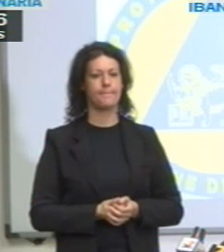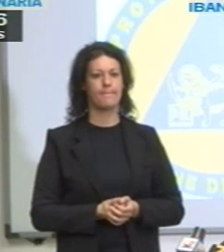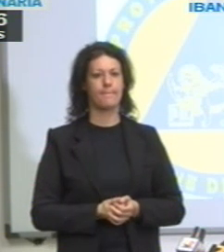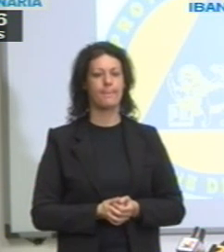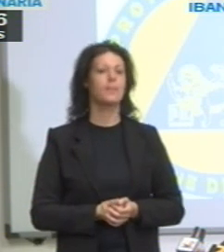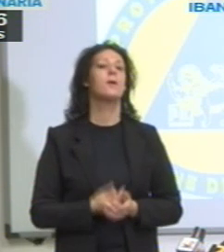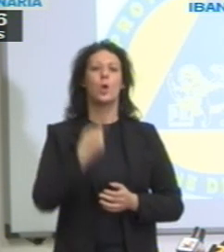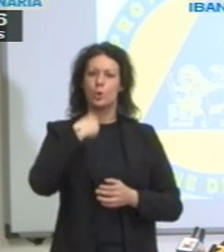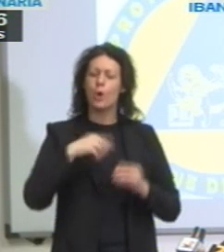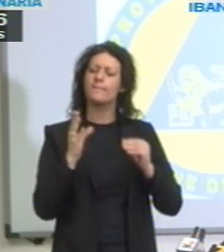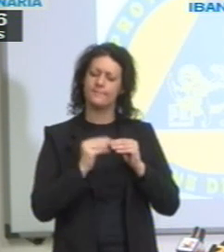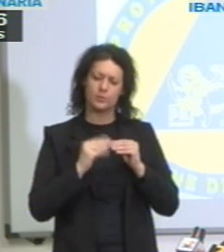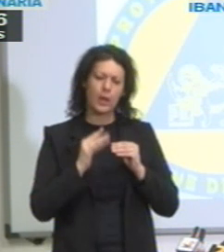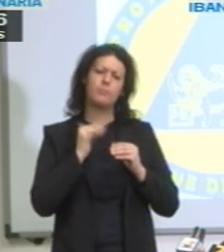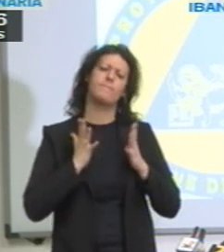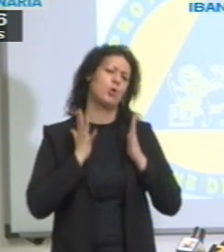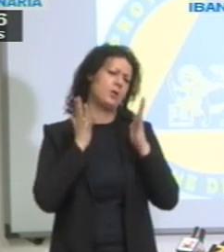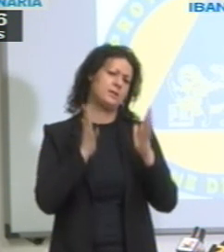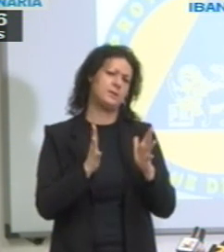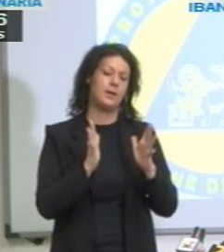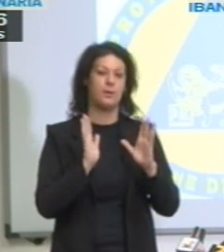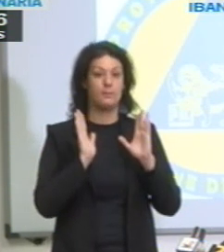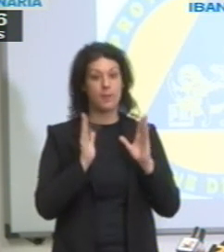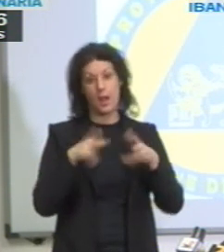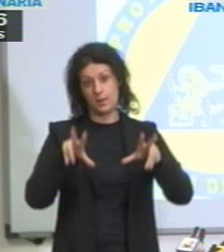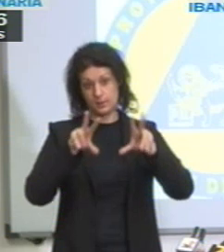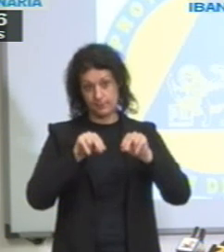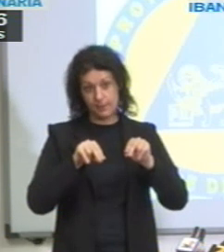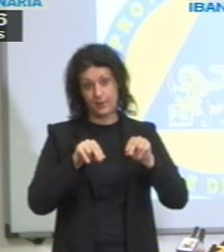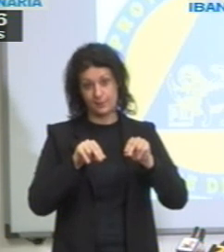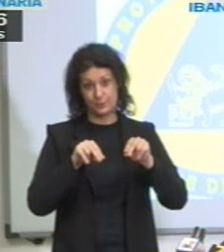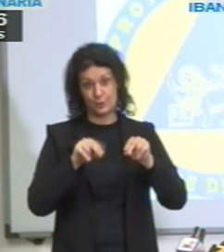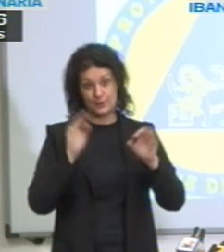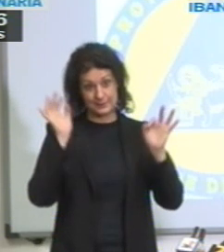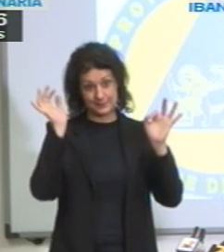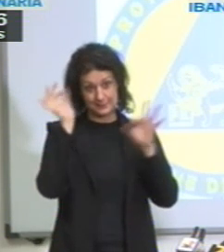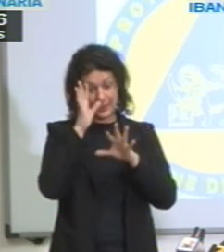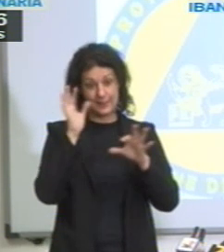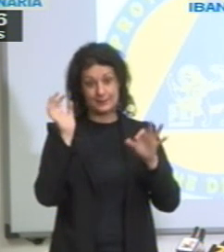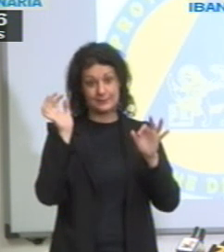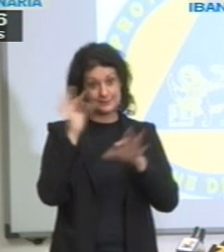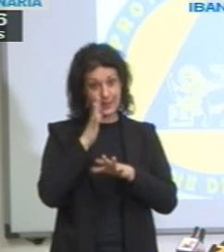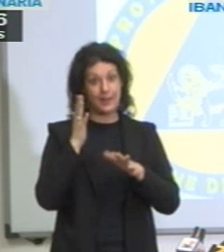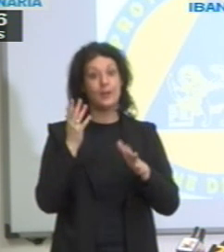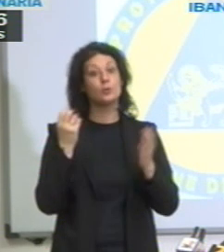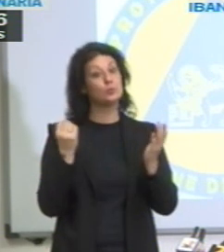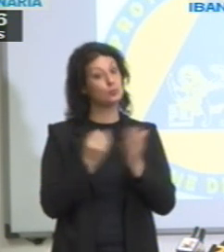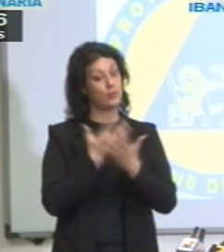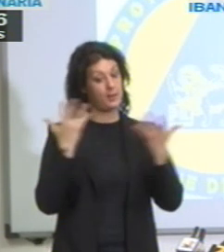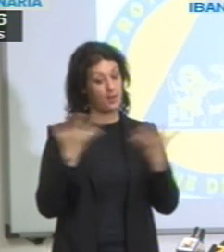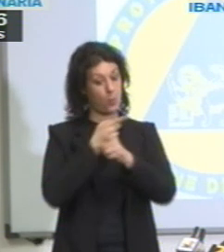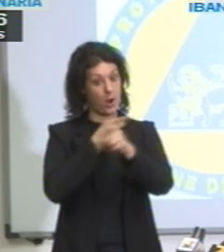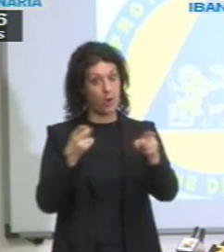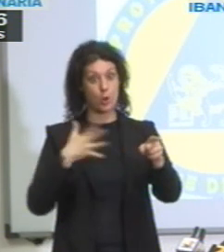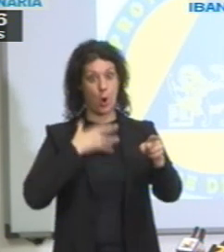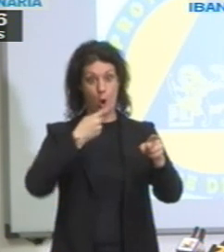lo facciamo volentieri, però ripeto che non passi neanche l'idea che se ci sono è merito di qualcun altro, se non ci sono è colpa nostra.